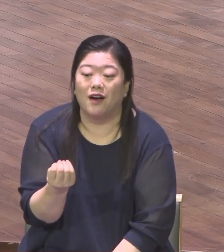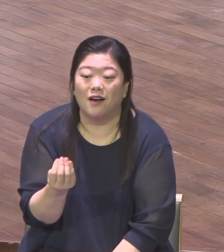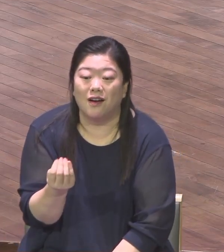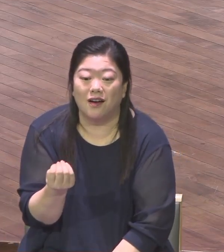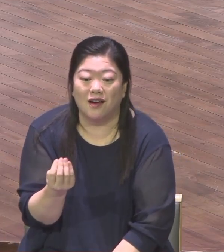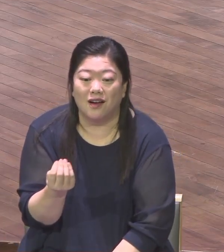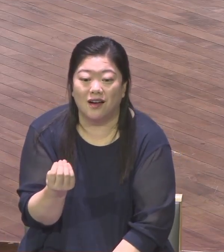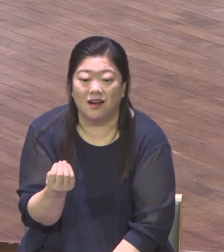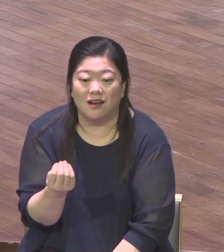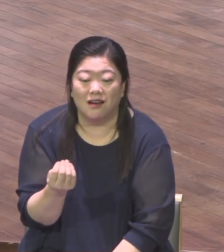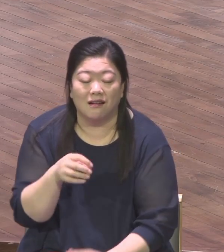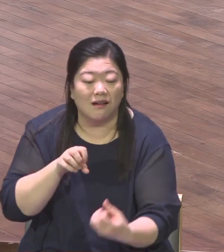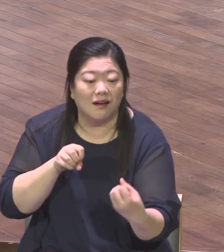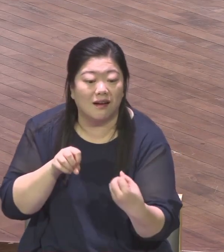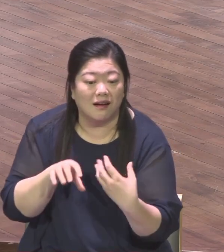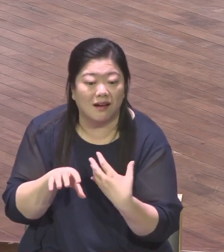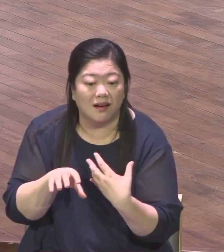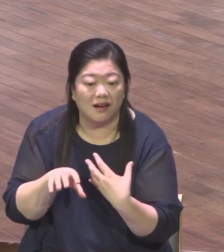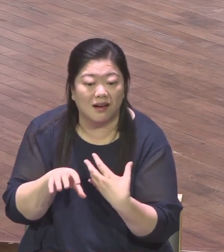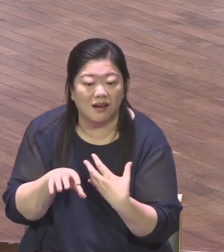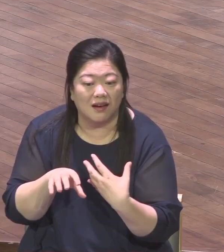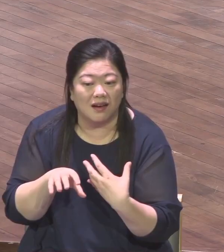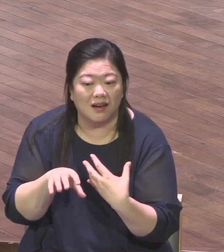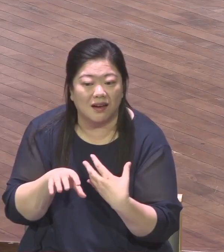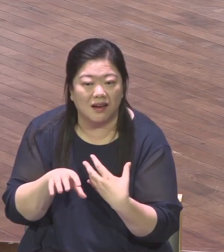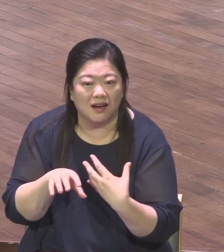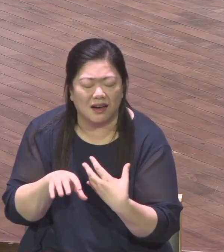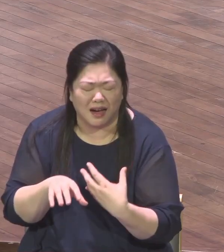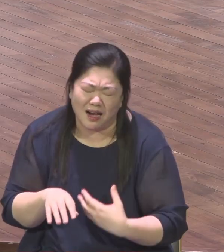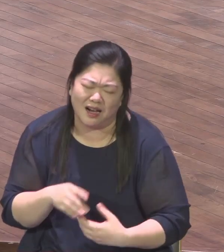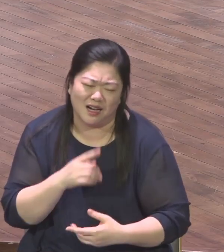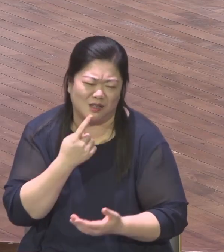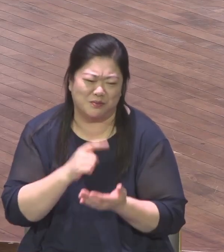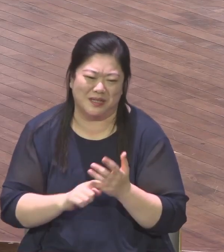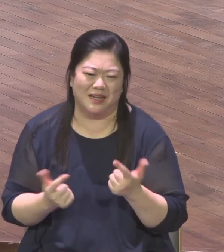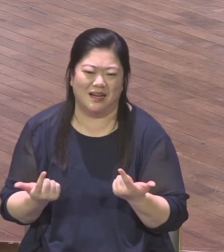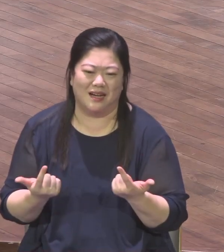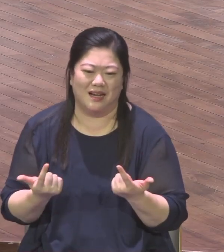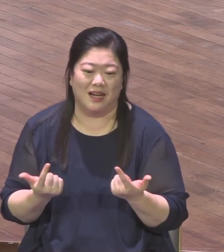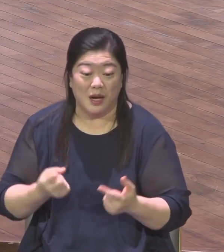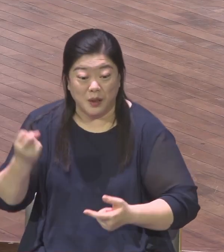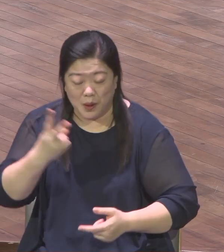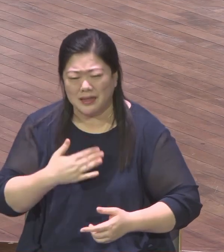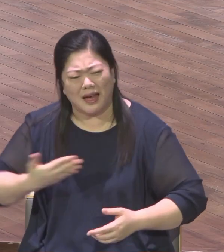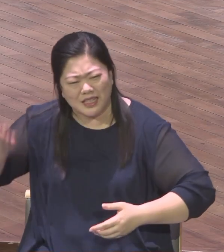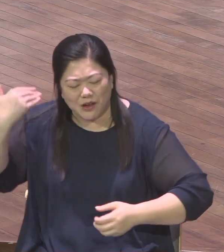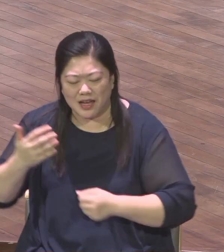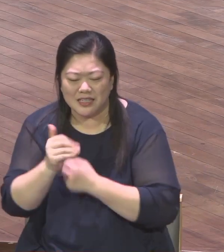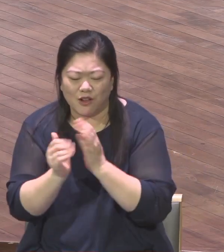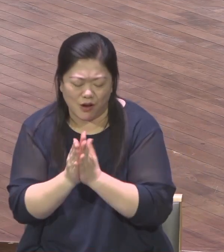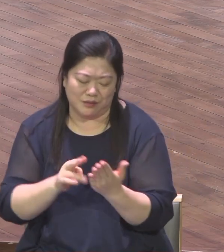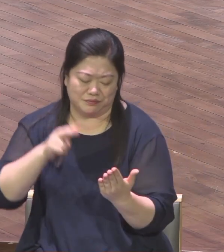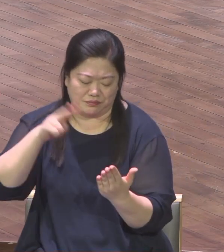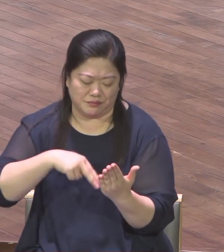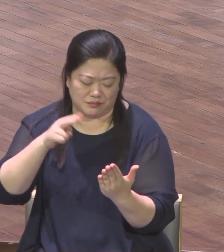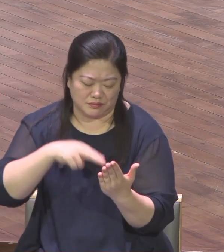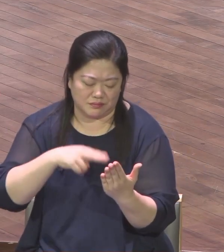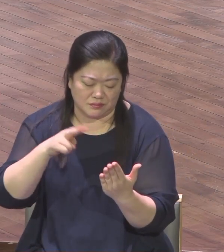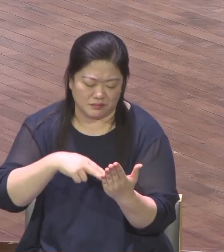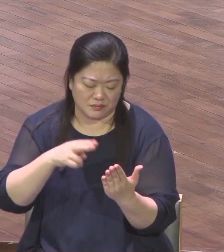얼마나 행복했습니까? 저는 성경 읽으면서 참 행복한 걸 느끼는 하루였어요. 여러분